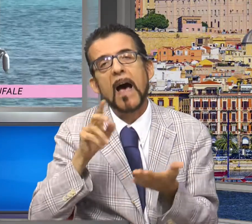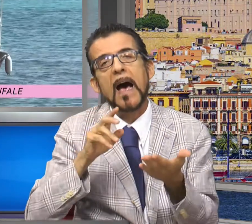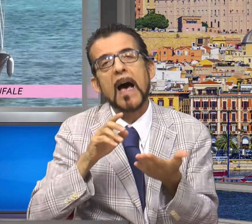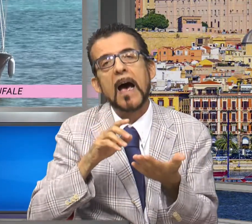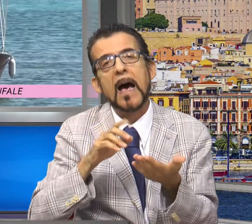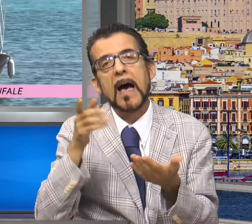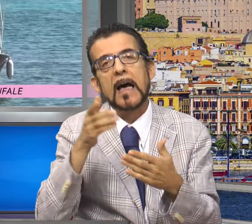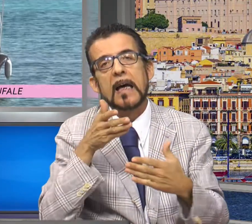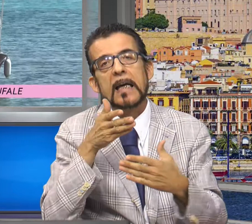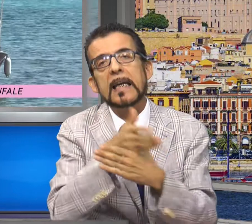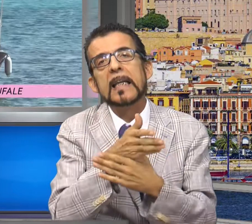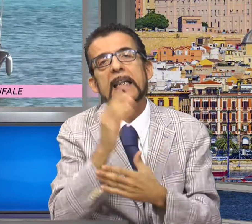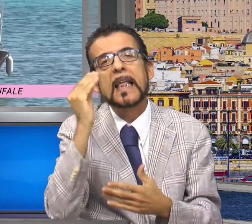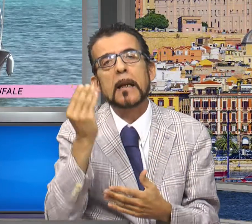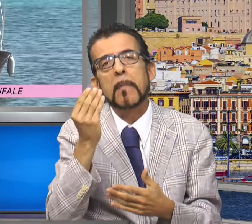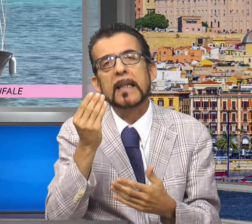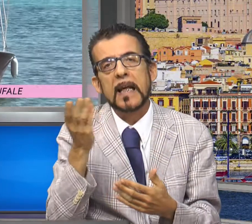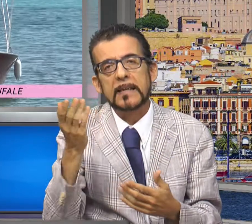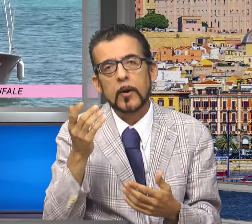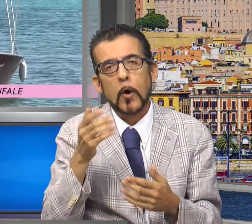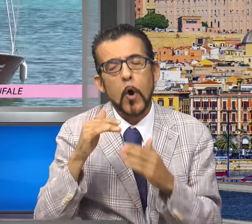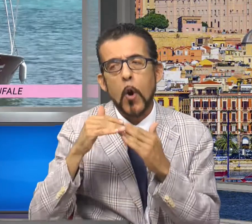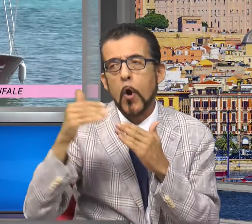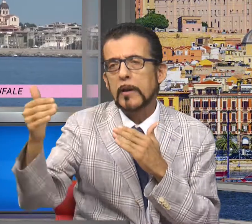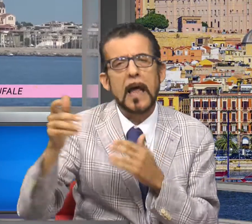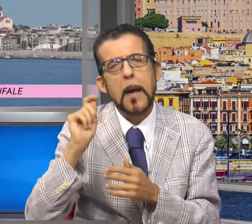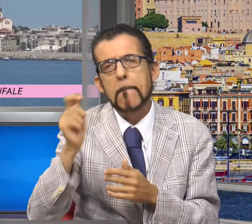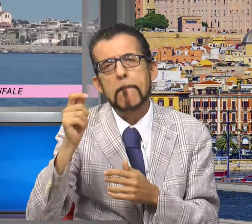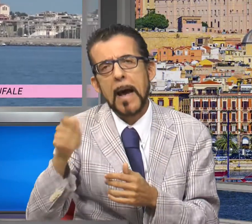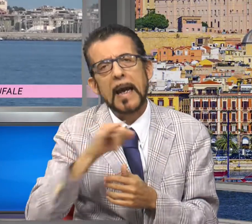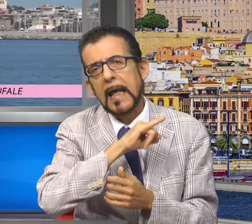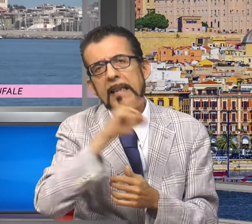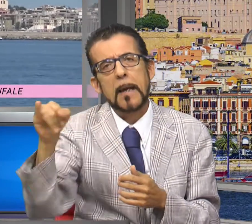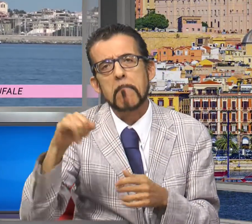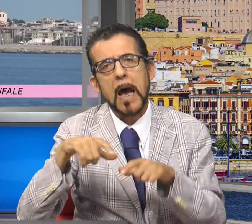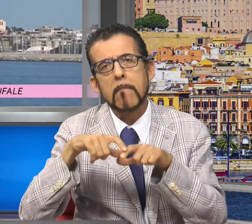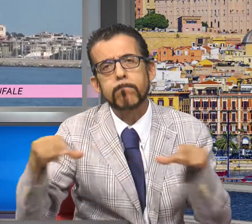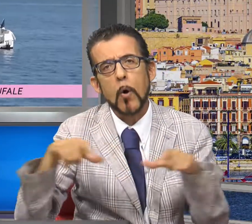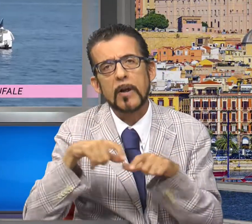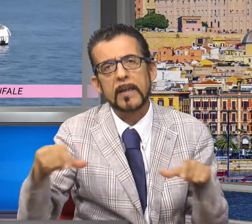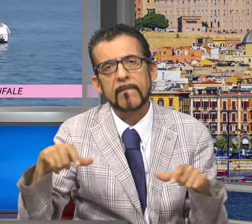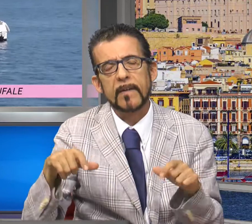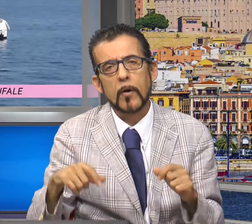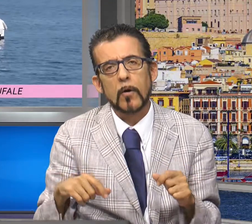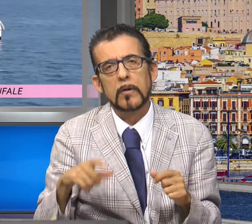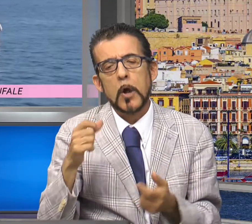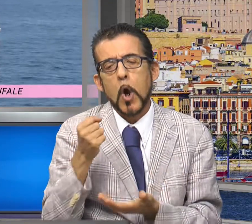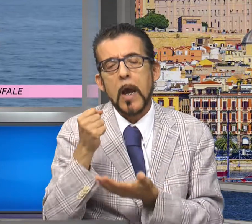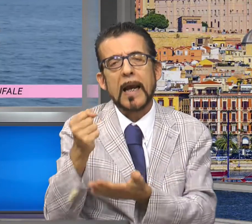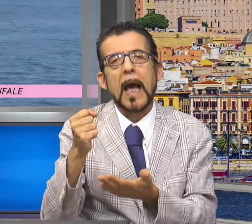e guest. Il consiglio? Non pagate mai con bonifico. Se vi viene proposto di inviare una caparra è già un campanello d'allarme, anche